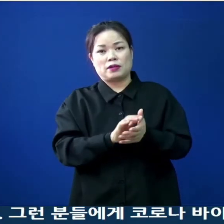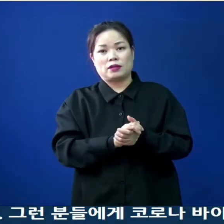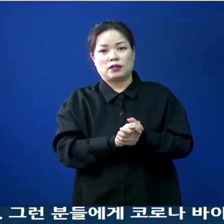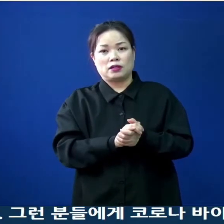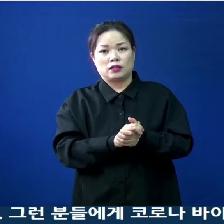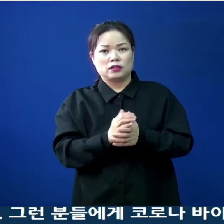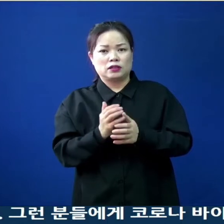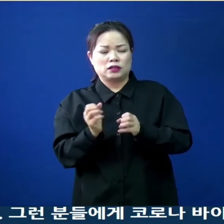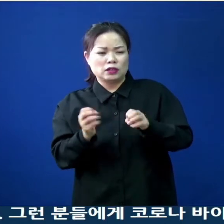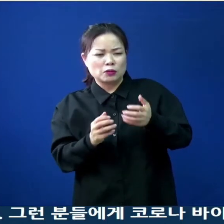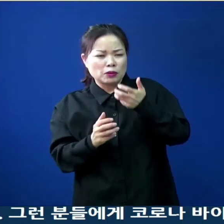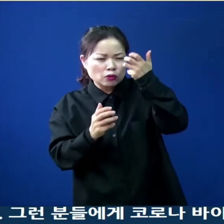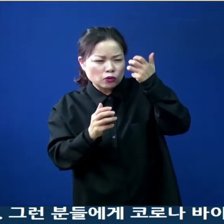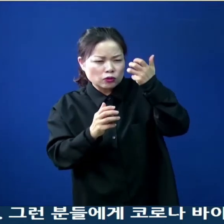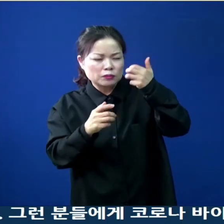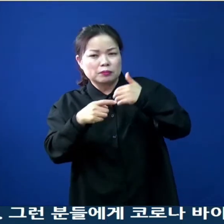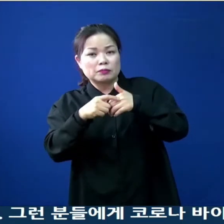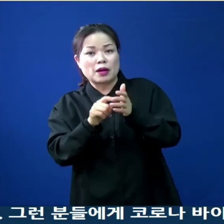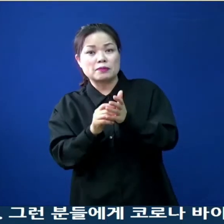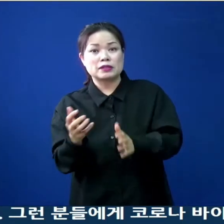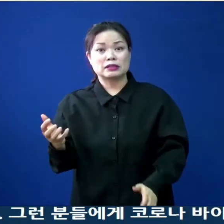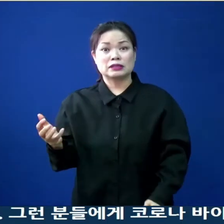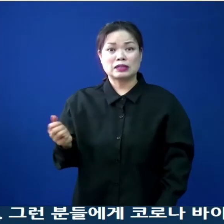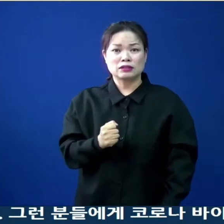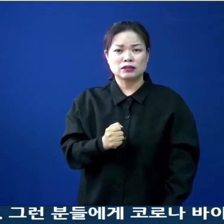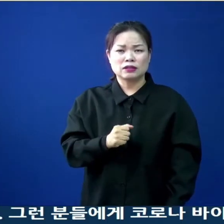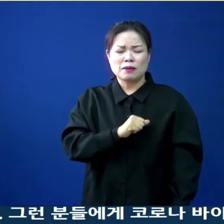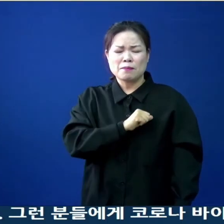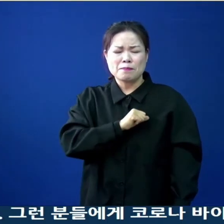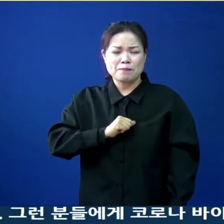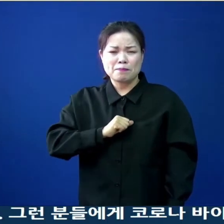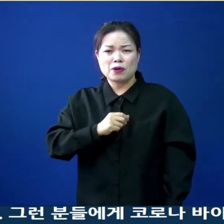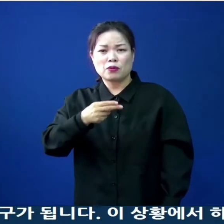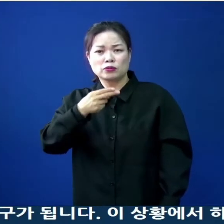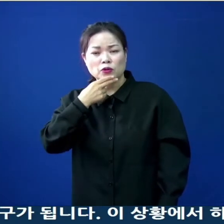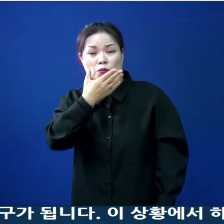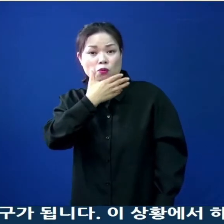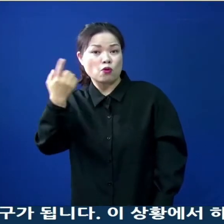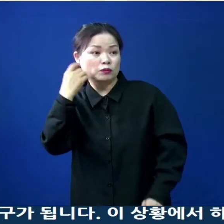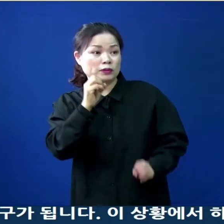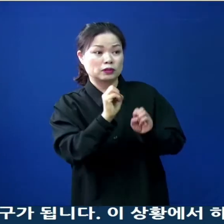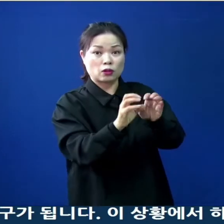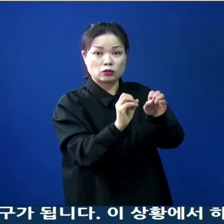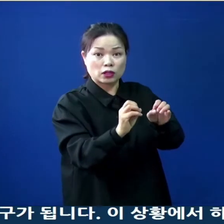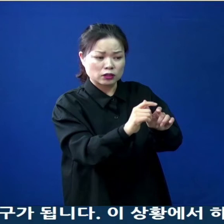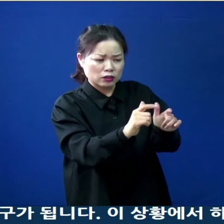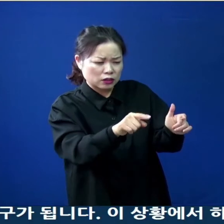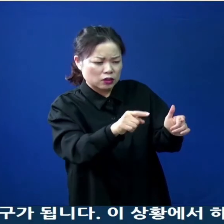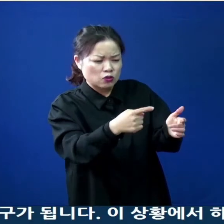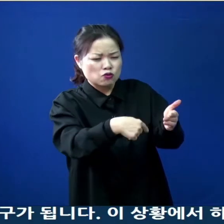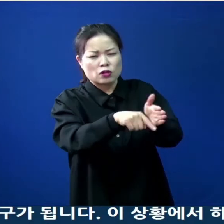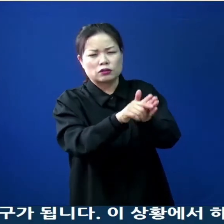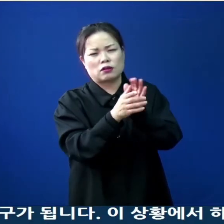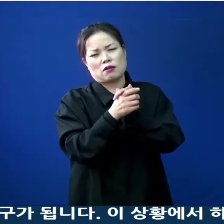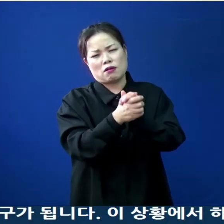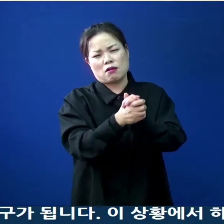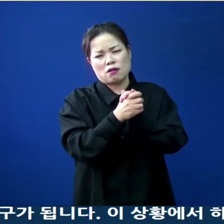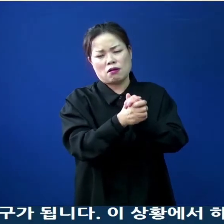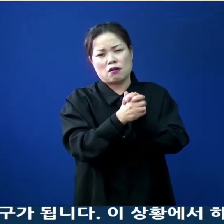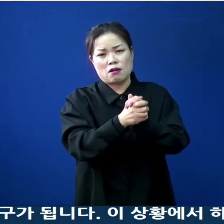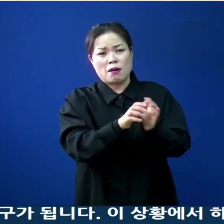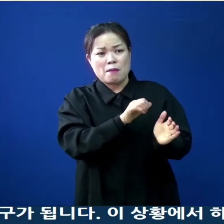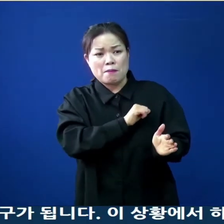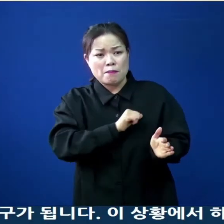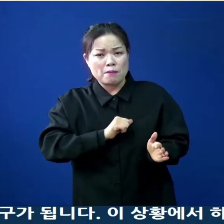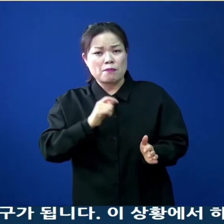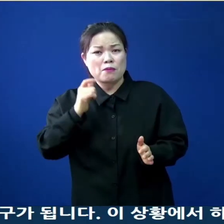잃어버린 영혼을 향한 참을 수 없는 마음으로 견딜 수 없어서 복음을 전하고, 견딜 수 없어서 그들을 위해 기도하며, 견딜 수 없어서